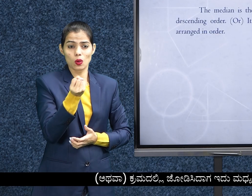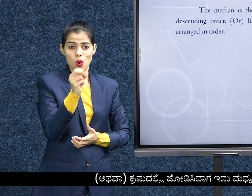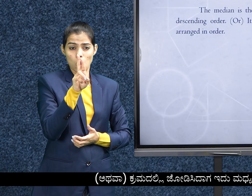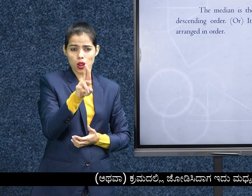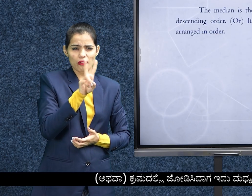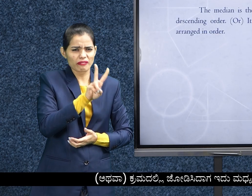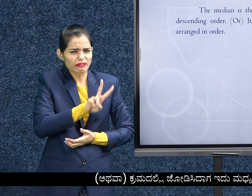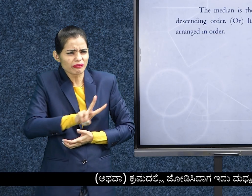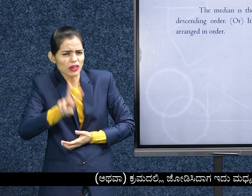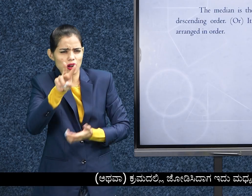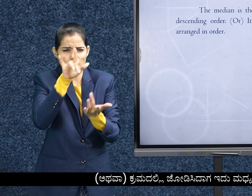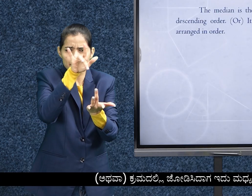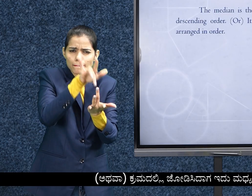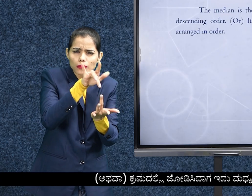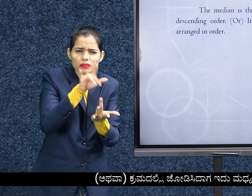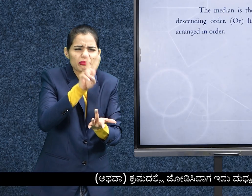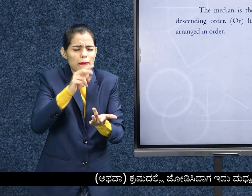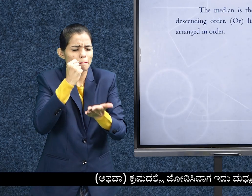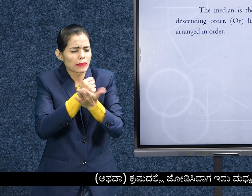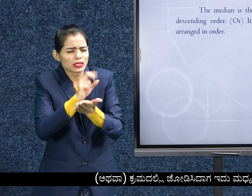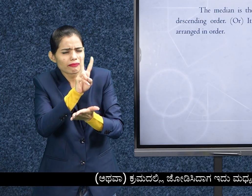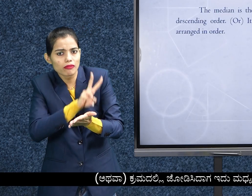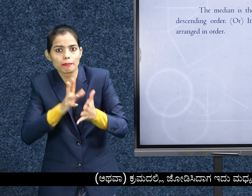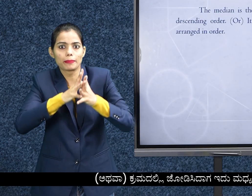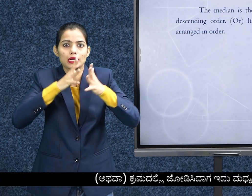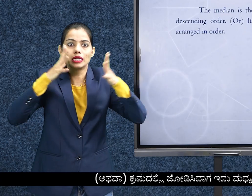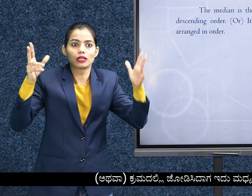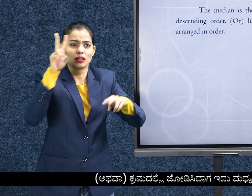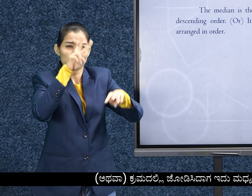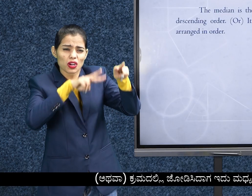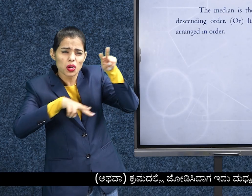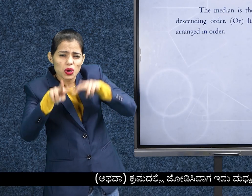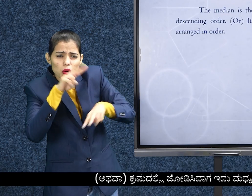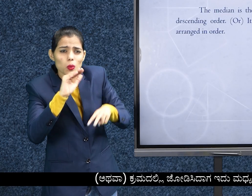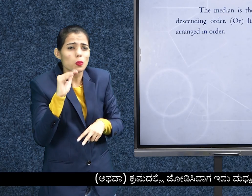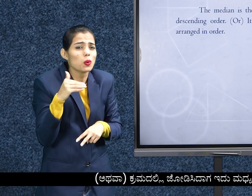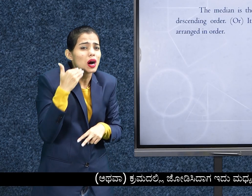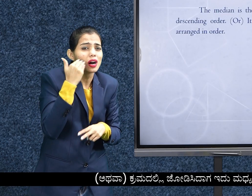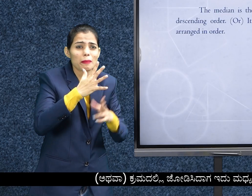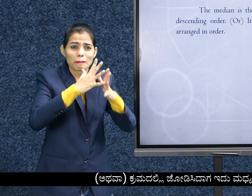ಕ್ರಮದಲ್ಲಿ ಜೋಡಿಸಿದಾಗ ಇದು ಮಧ್ಯಮ ಹೆಚ್ಚಿನ ವೀಕ್ಷಣೆಗಳ ಮೌಲ್ಯವಾಗಿದೆ.